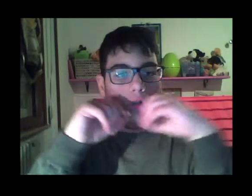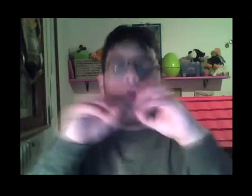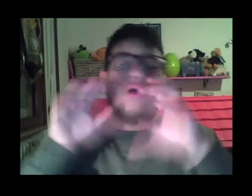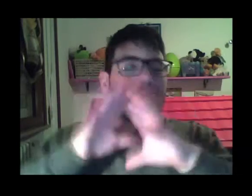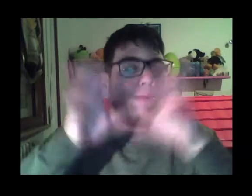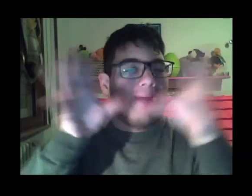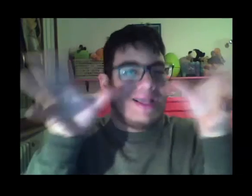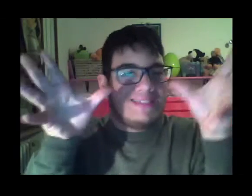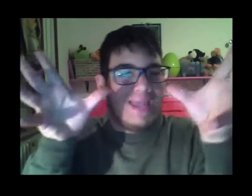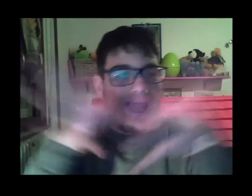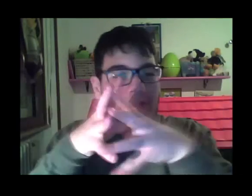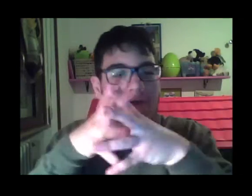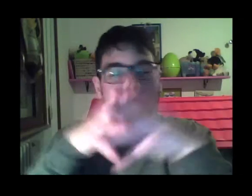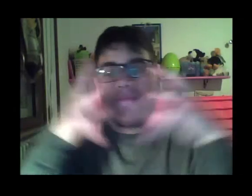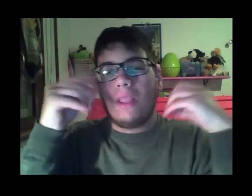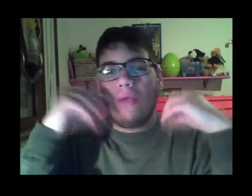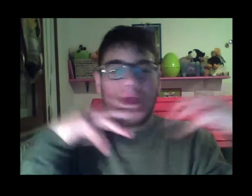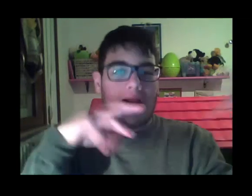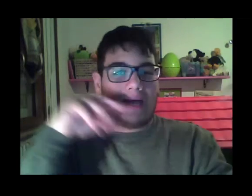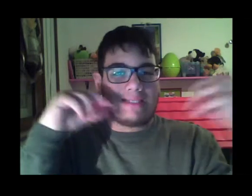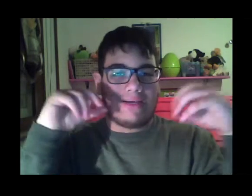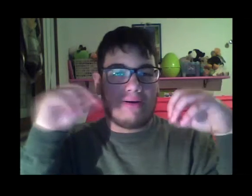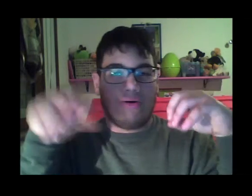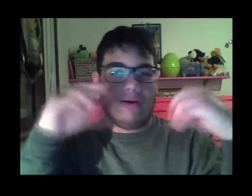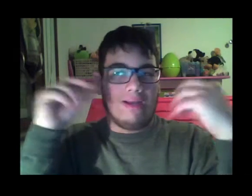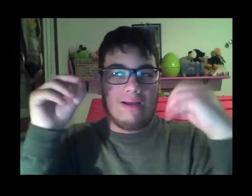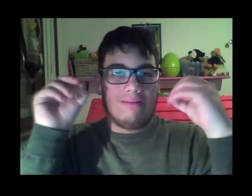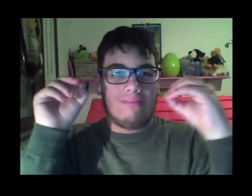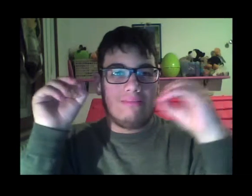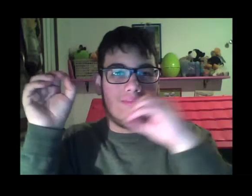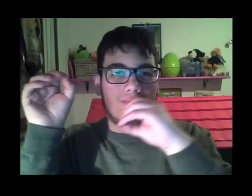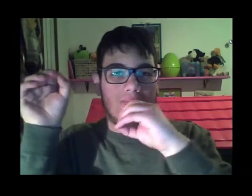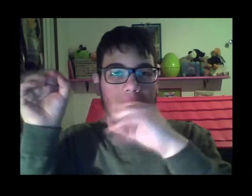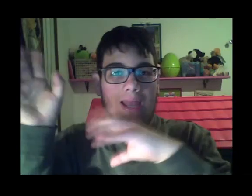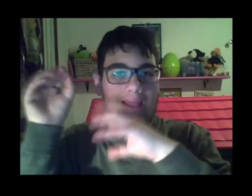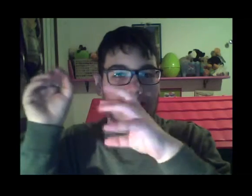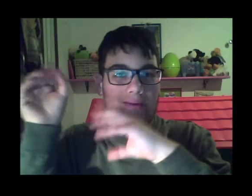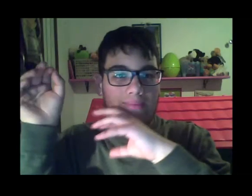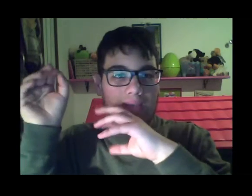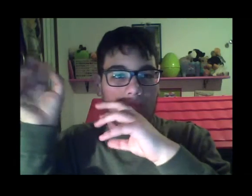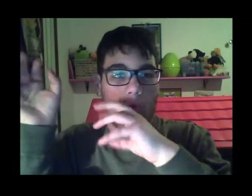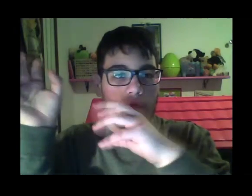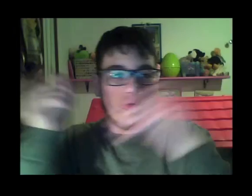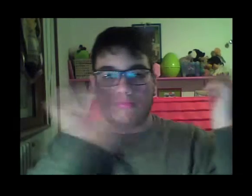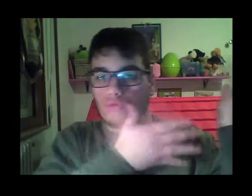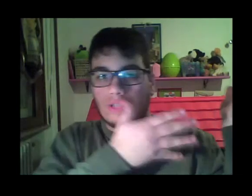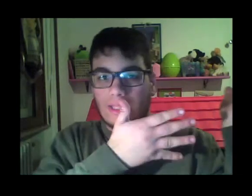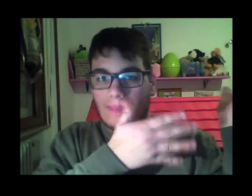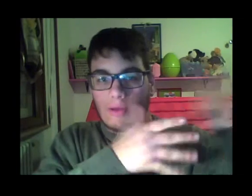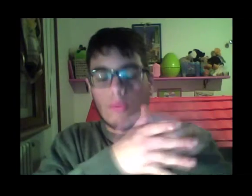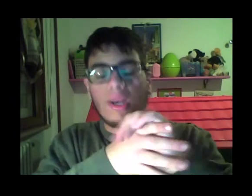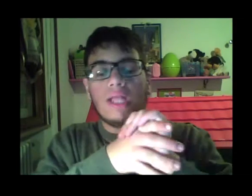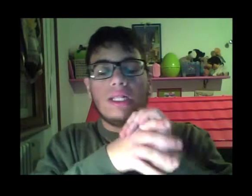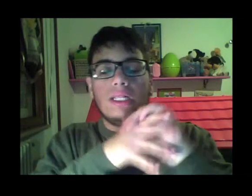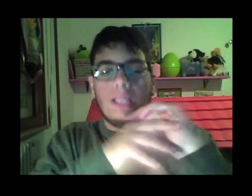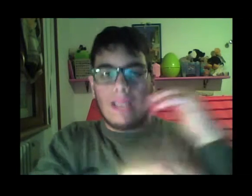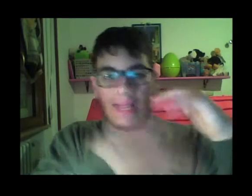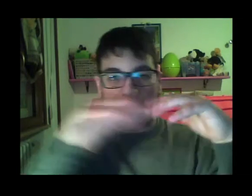Cosa dovrebbe essere, ecco? Una casa con... I led che muovono, scusate per il rumore. I led che